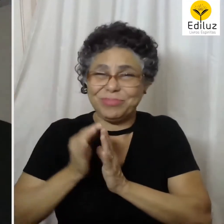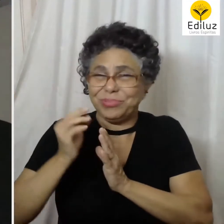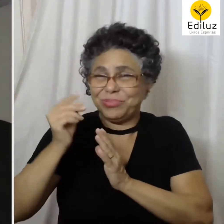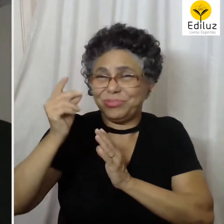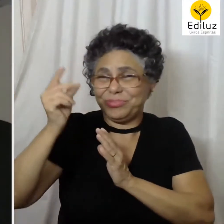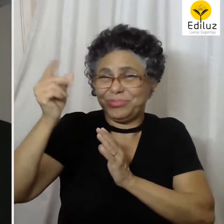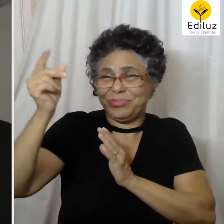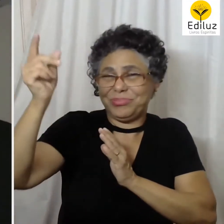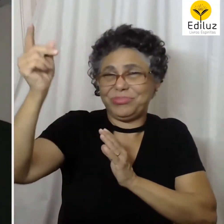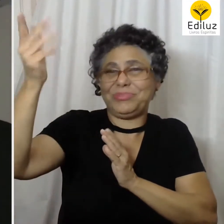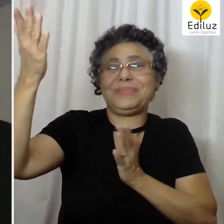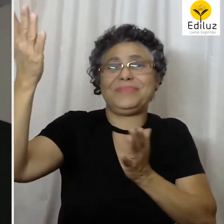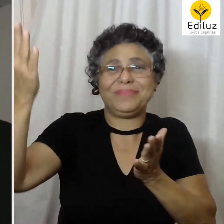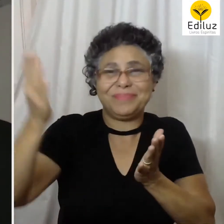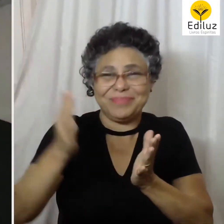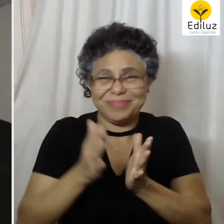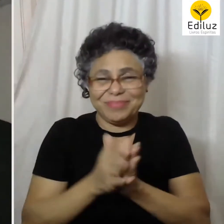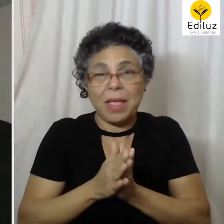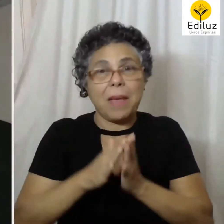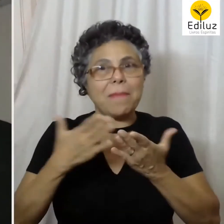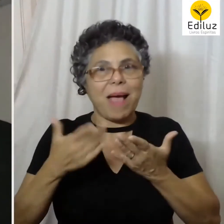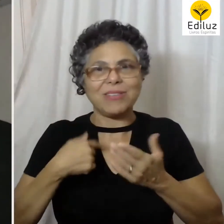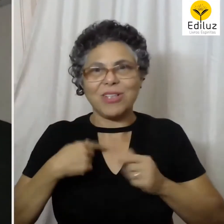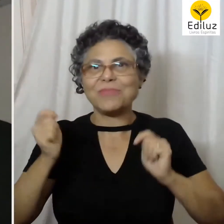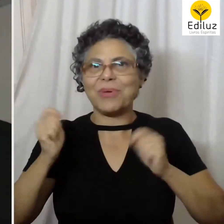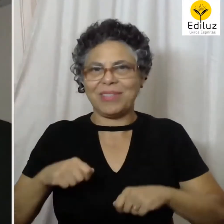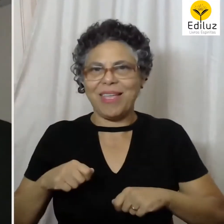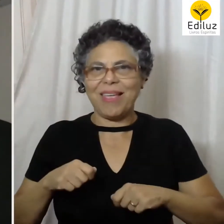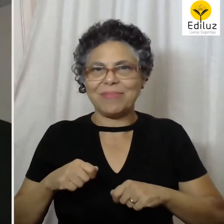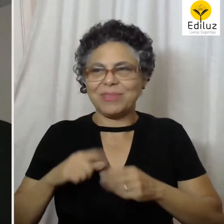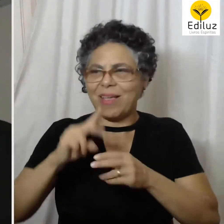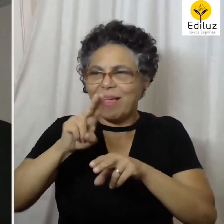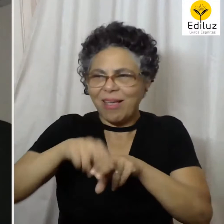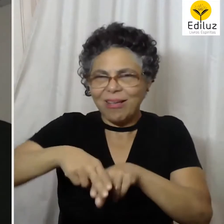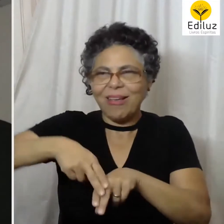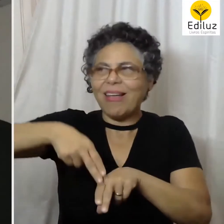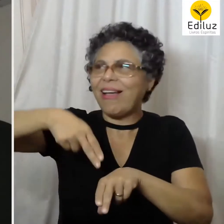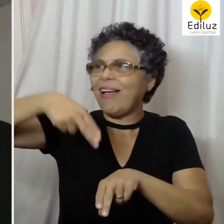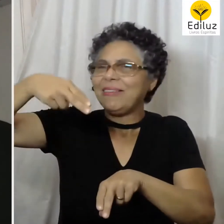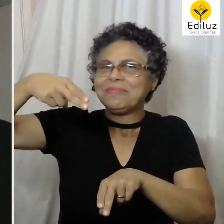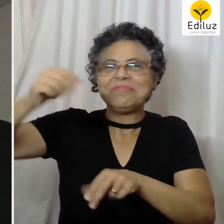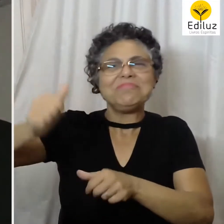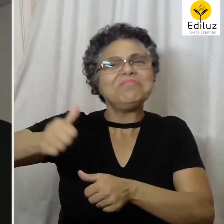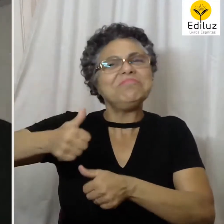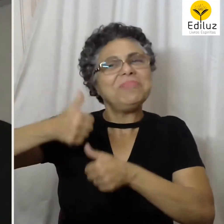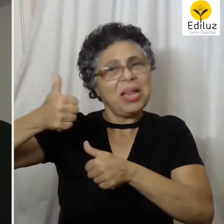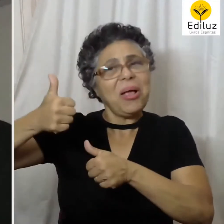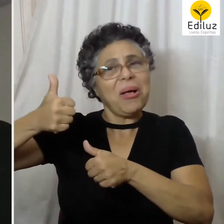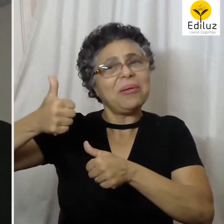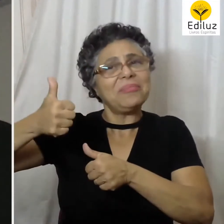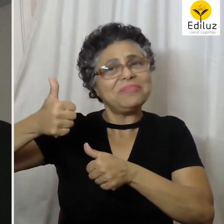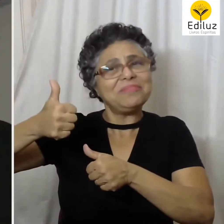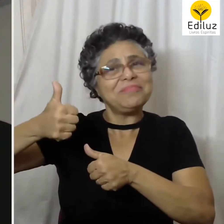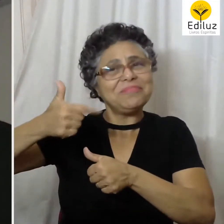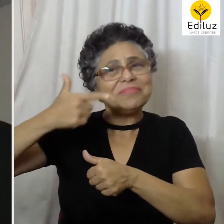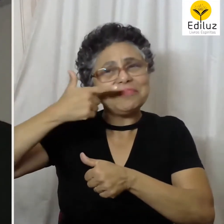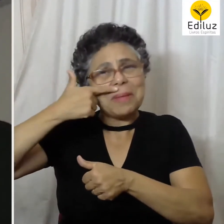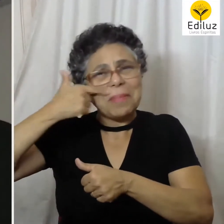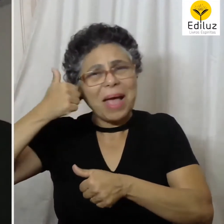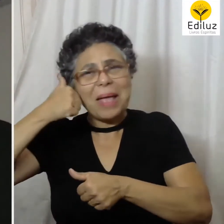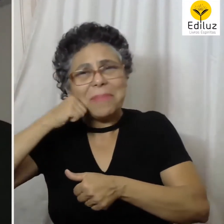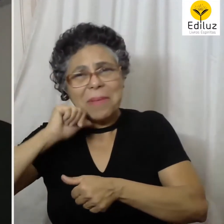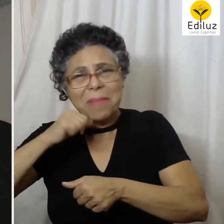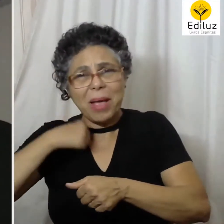Mas podemos sim sair melhores e, como pais, podemos sim ajudar os nossos